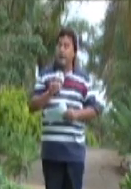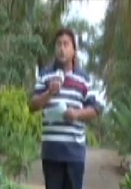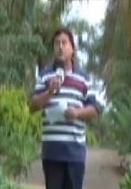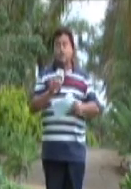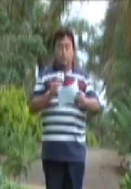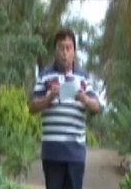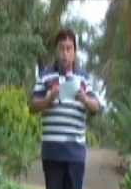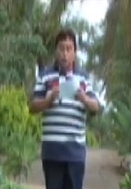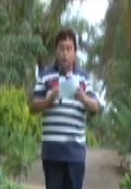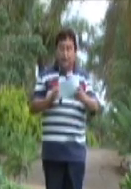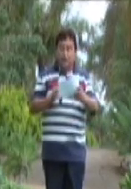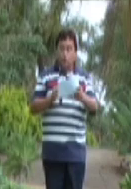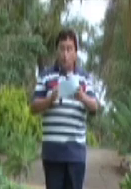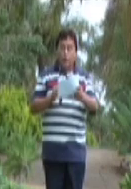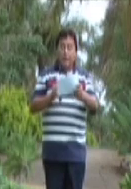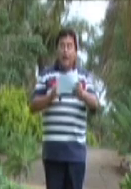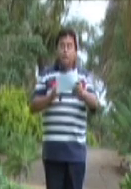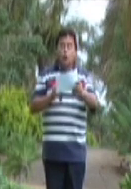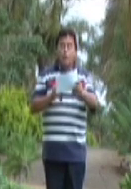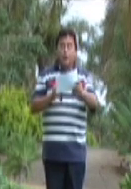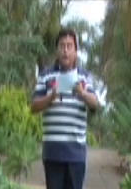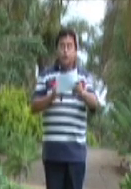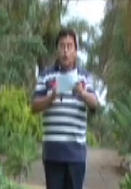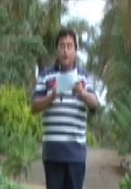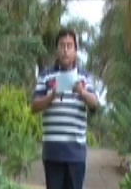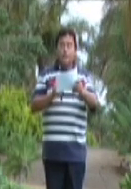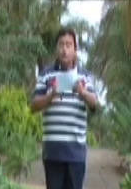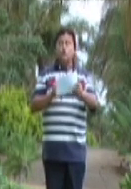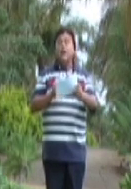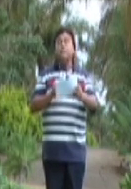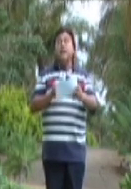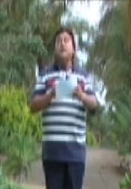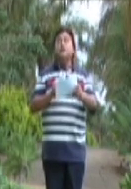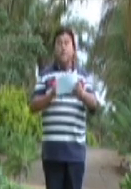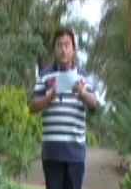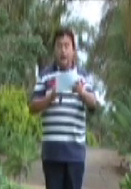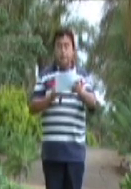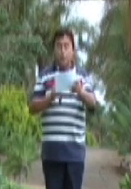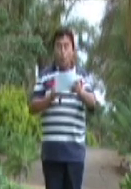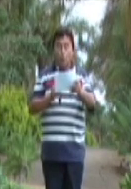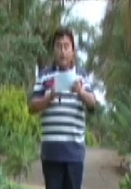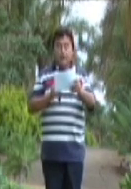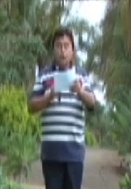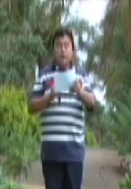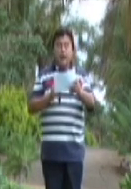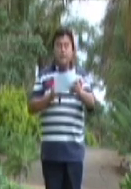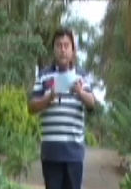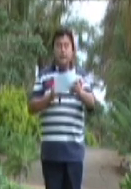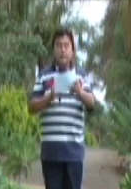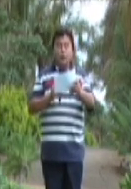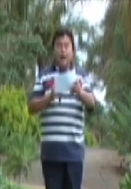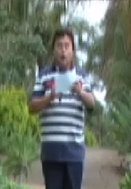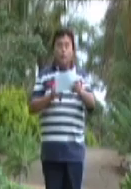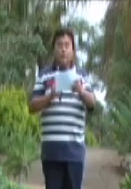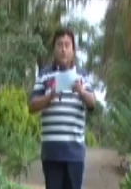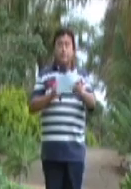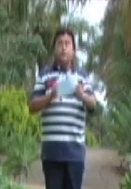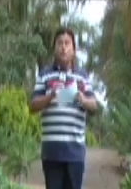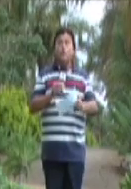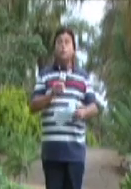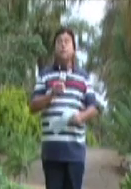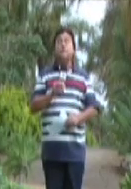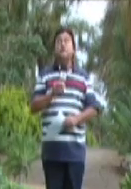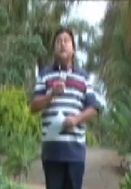No momento estamos mostrando as comemorações do dia 3 de dezembro, Dia Internacional